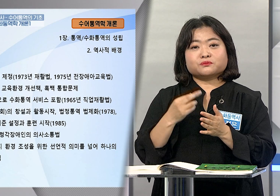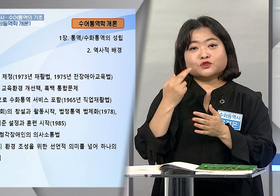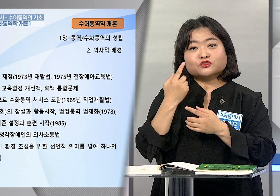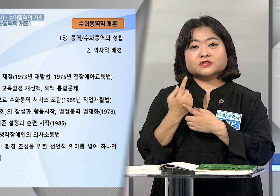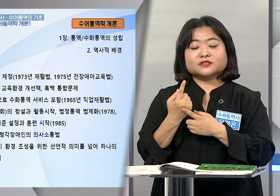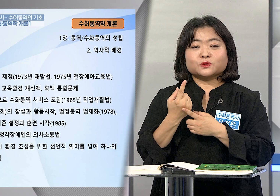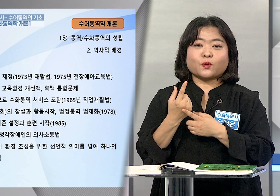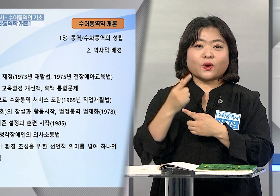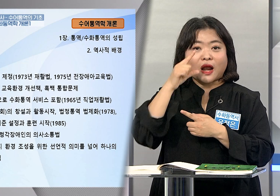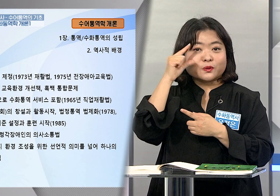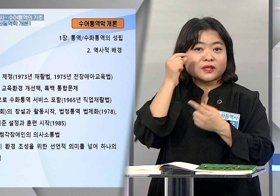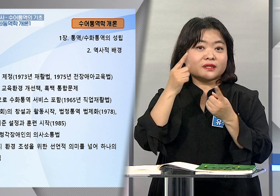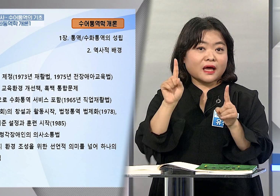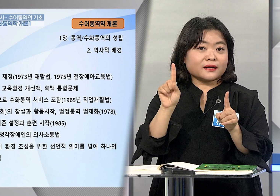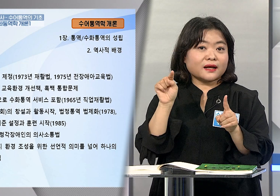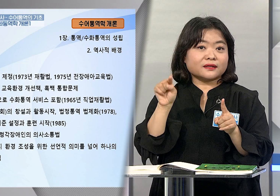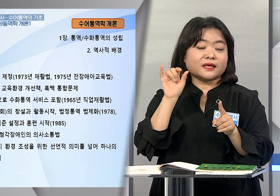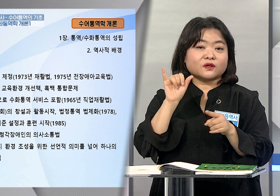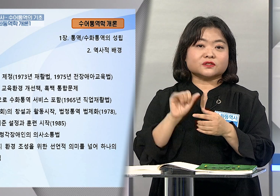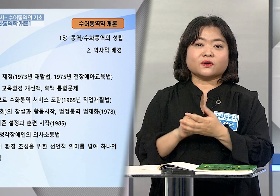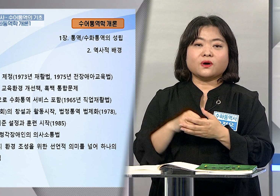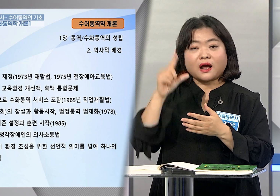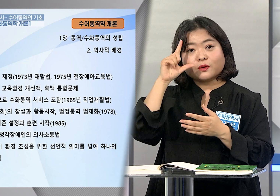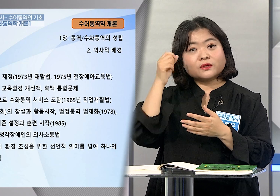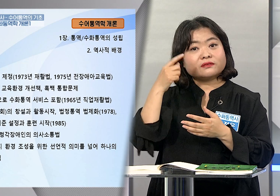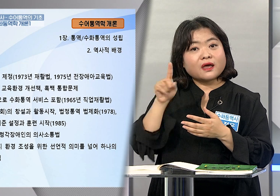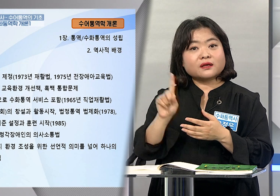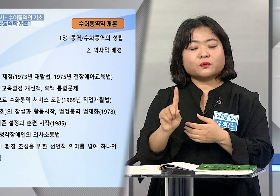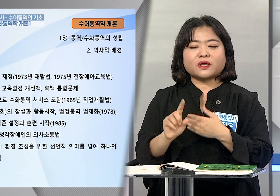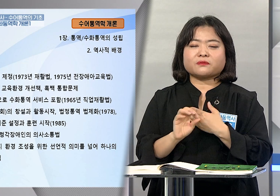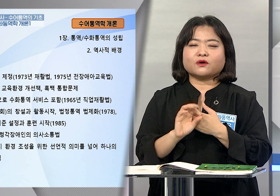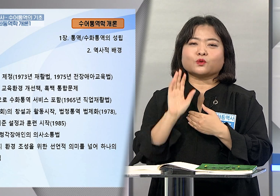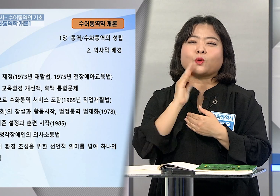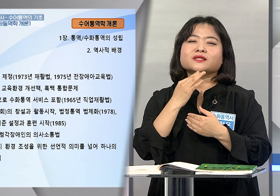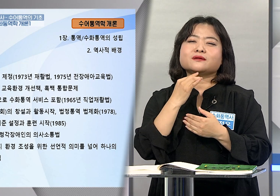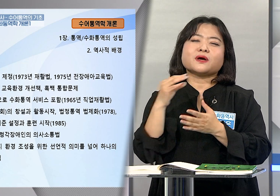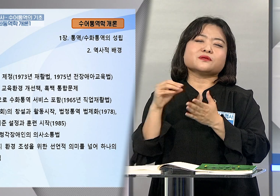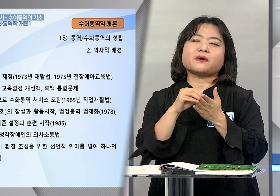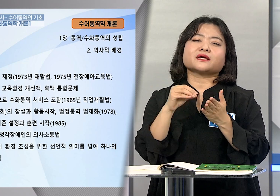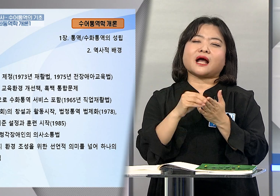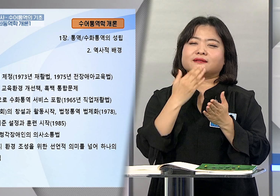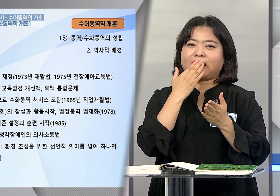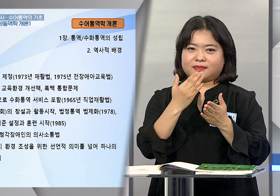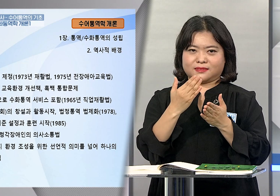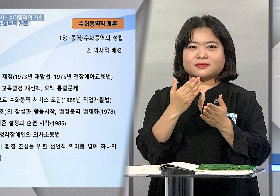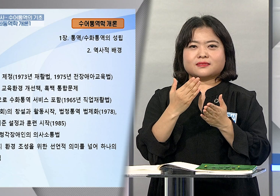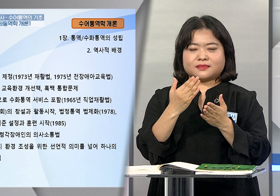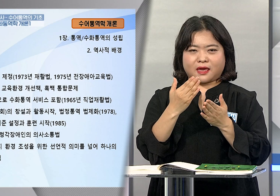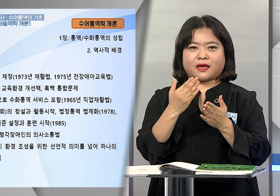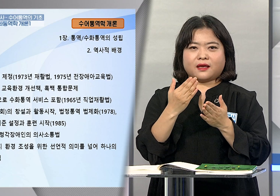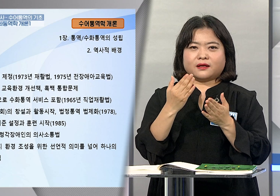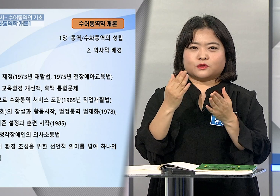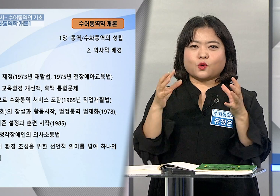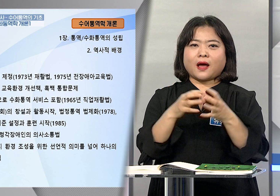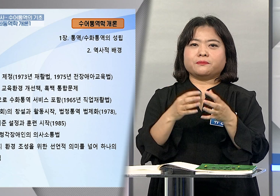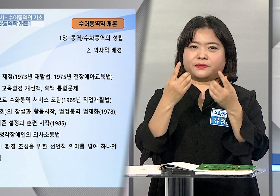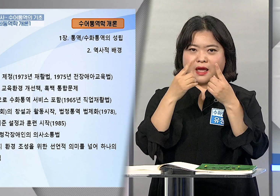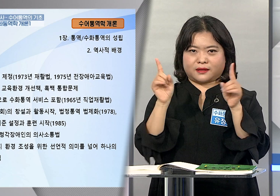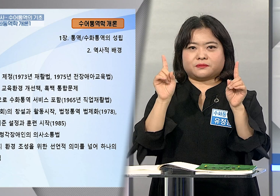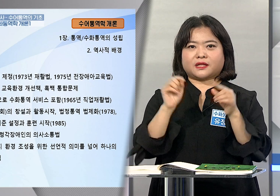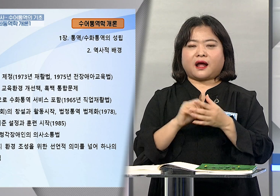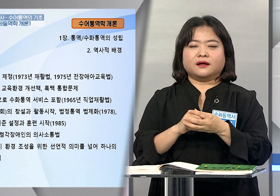그만큼 미국은 또 갈로댓 대학이라는 게 있거든요. 갈로댓 대학이 뭐냐면 농인들만 입학이 가능한